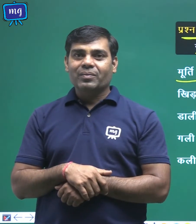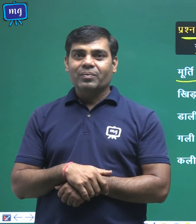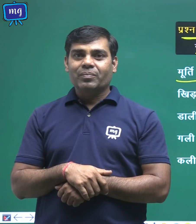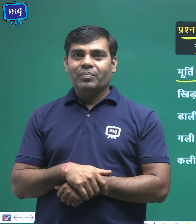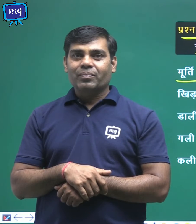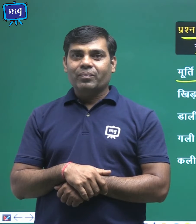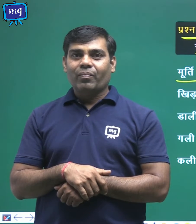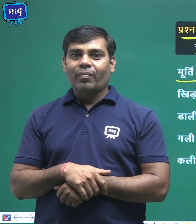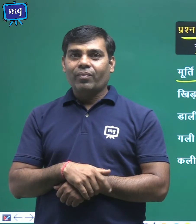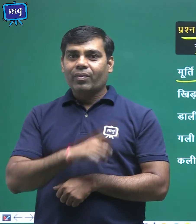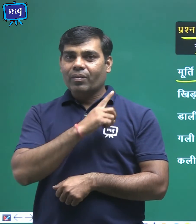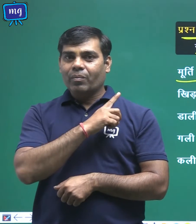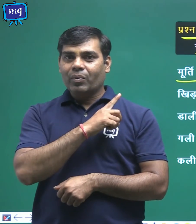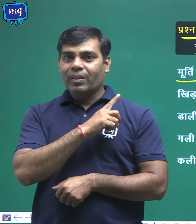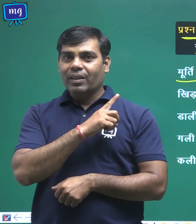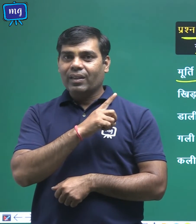मूर्ति